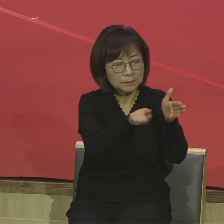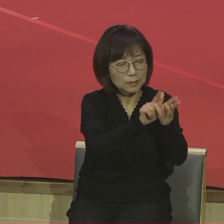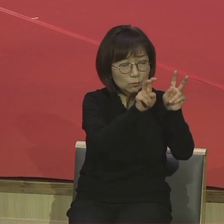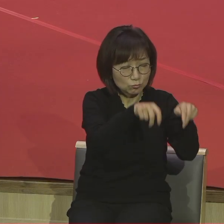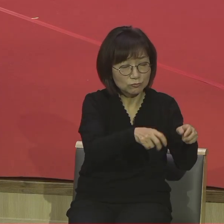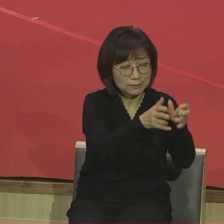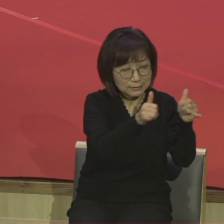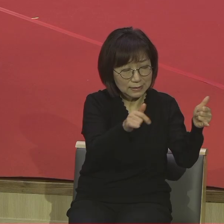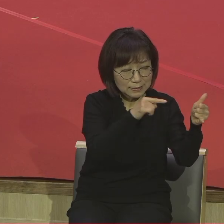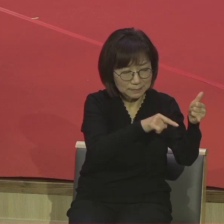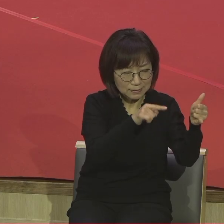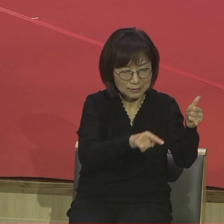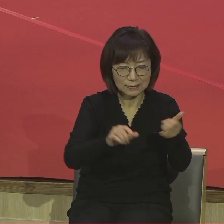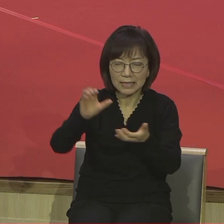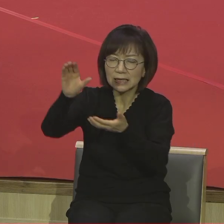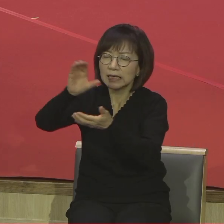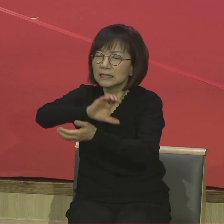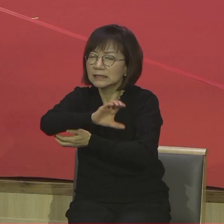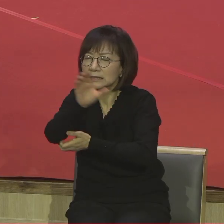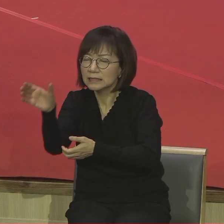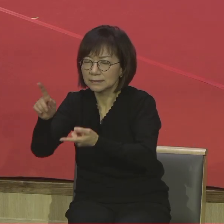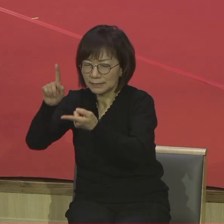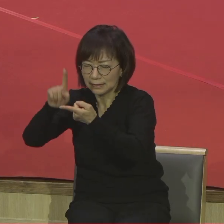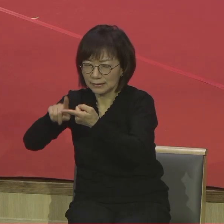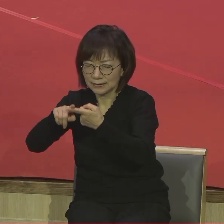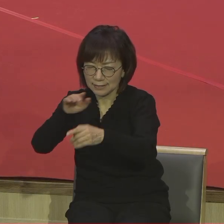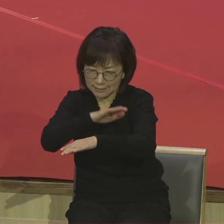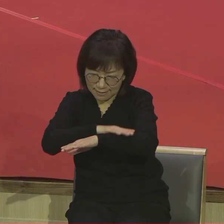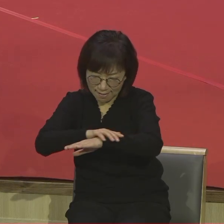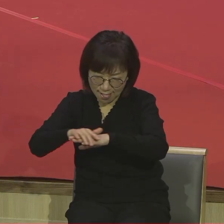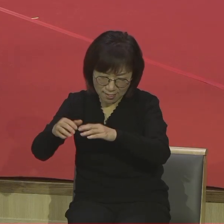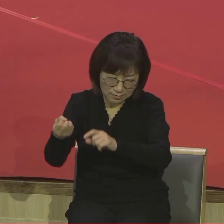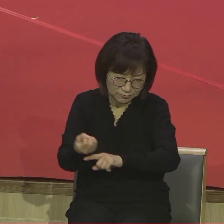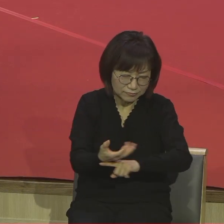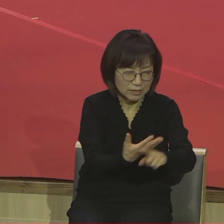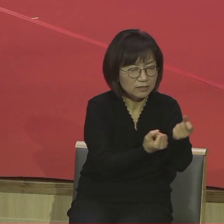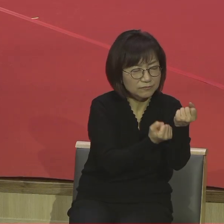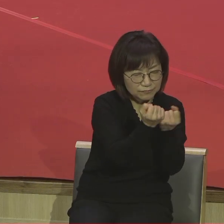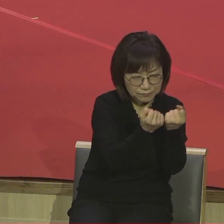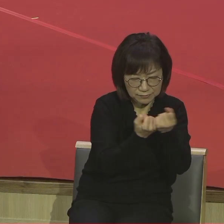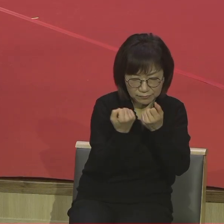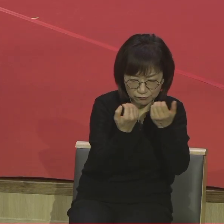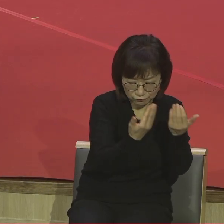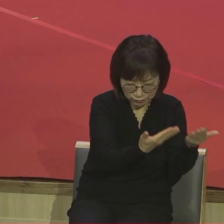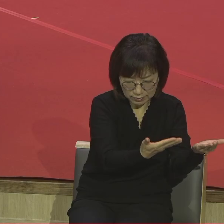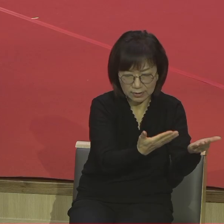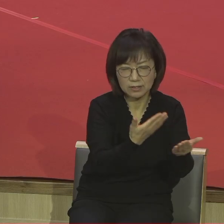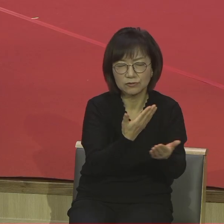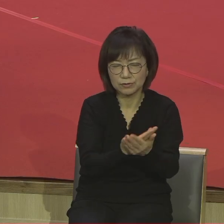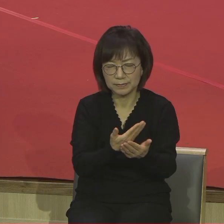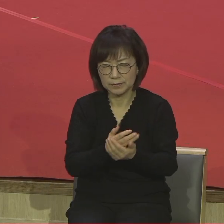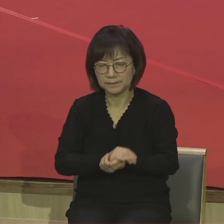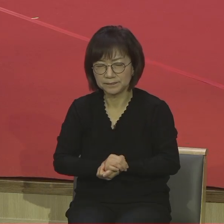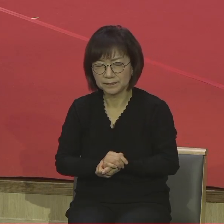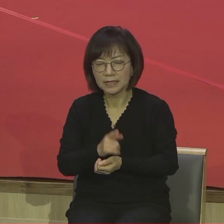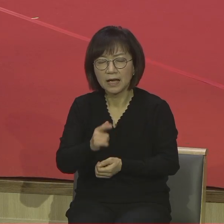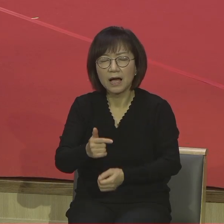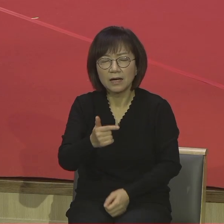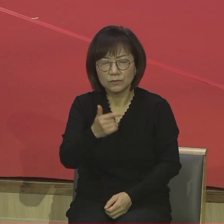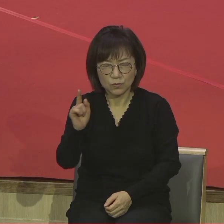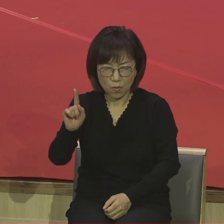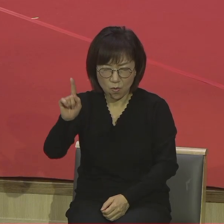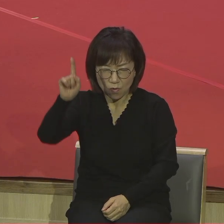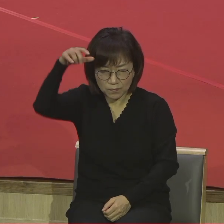사실을 증거하는 천사들의 소리와같이 복음을 위해서 지극히 높은 곳은 하늘 영광이요